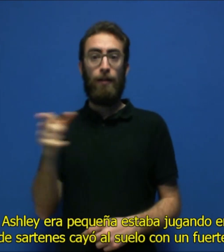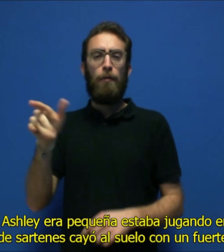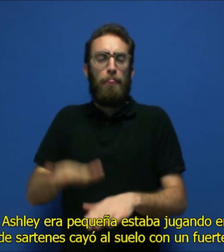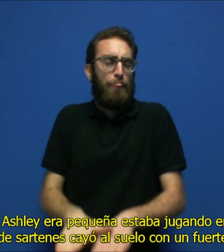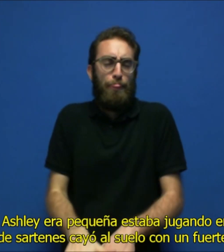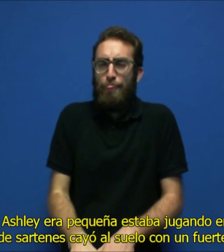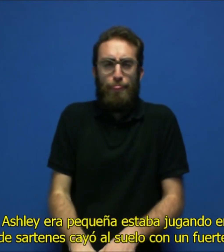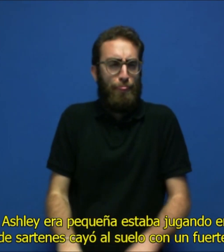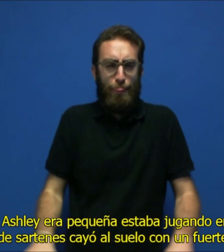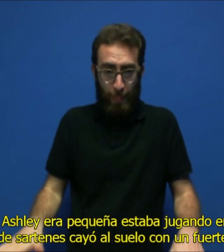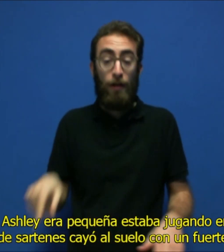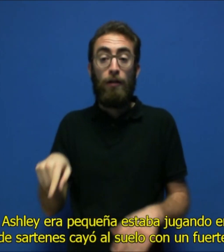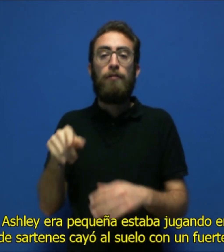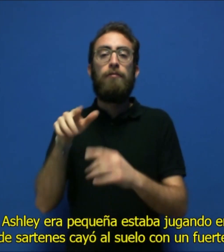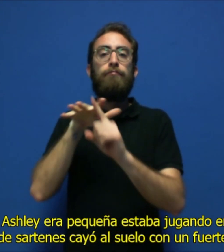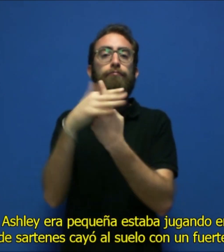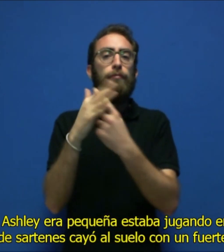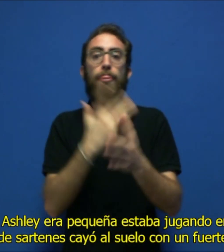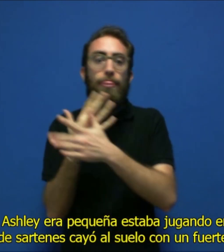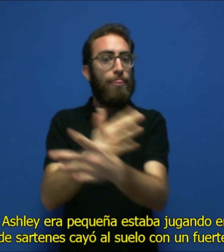un día cuando ashley era pequeña